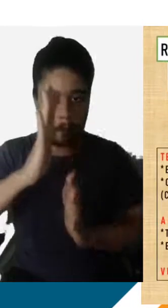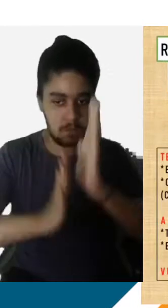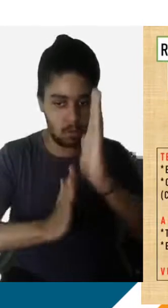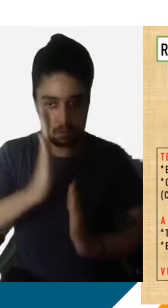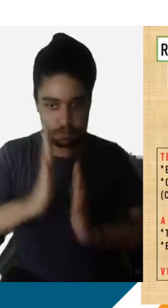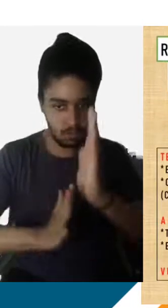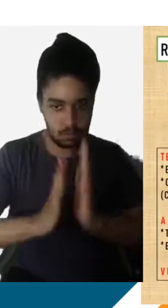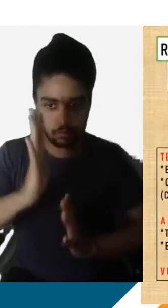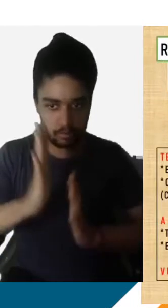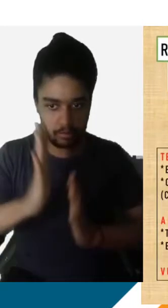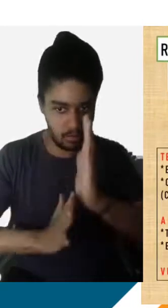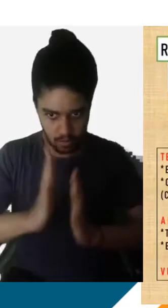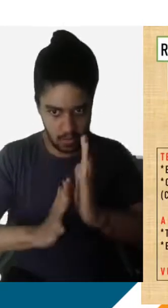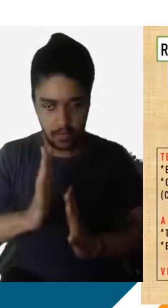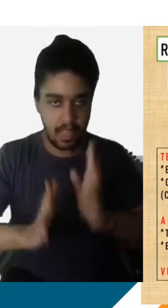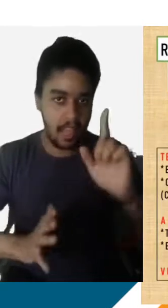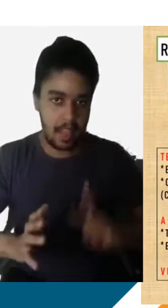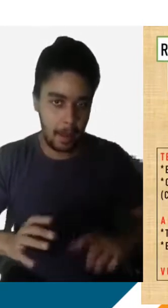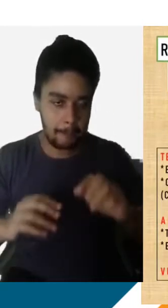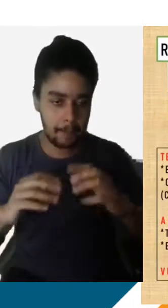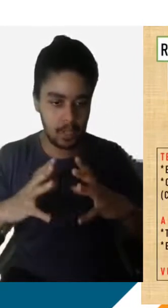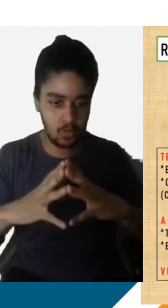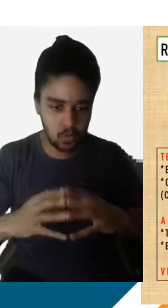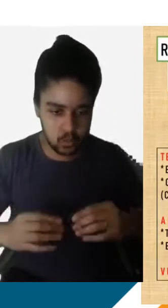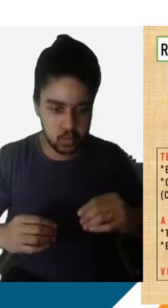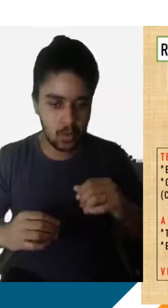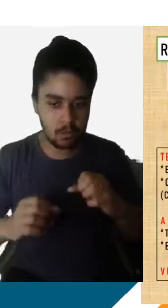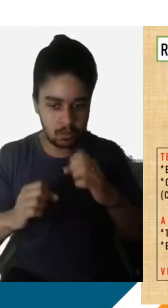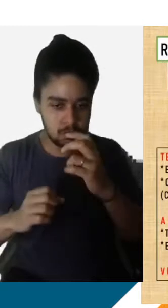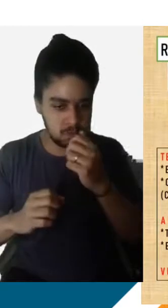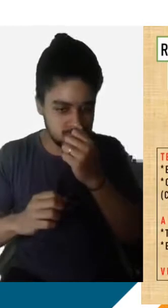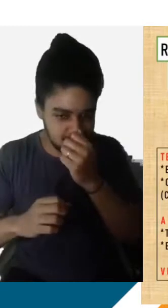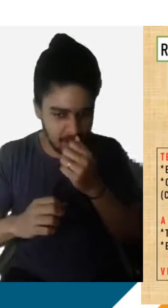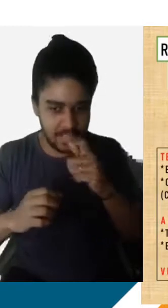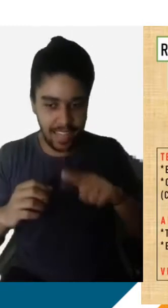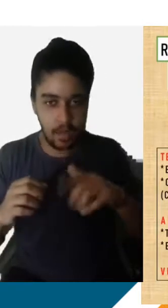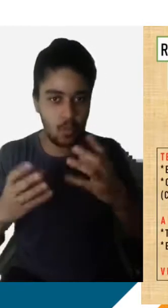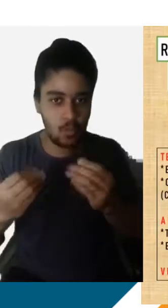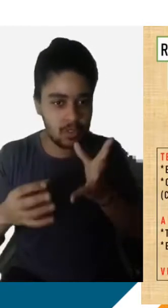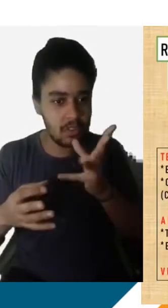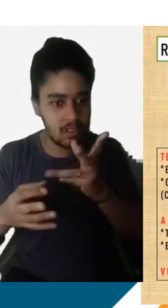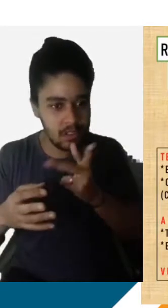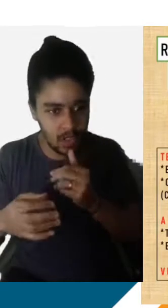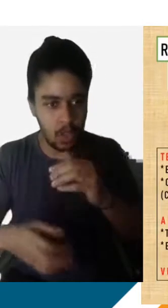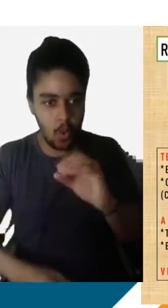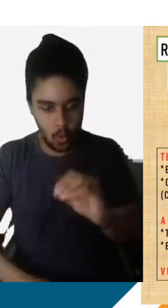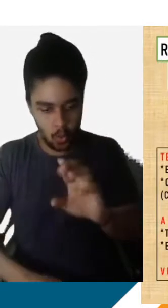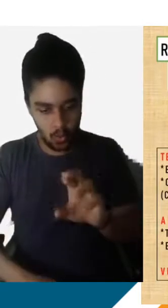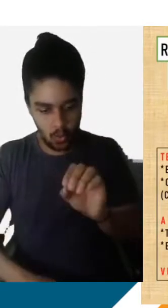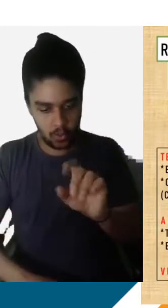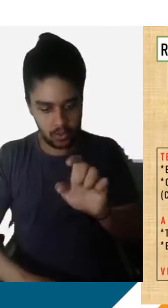e é produzida a partir de alívio ou ajuste de pressão. É um movimento muito lento. A orogênese é a